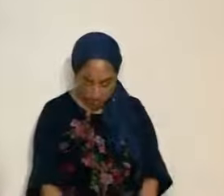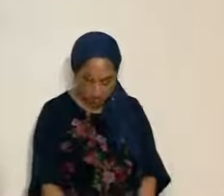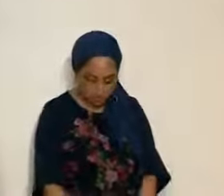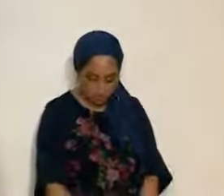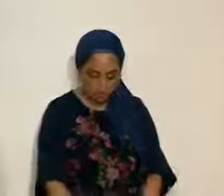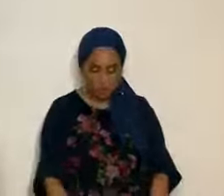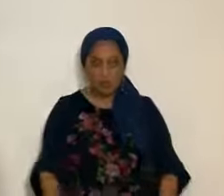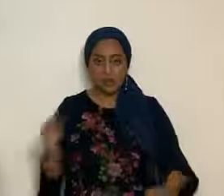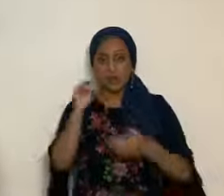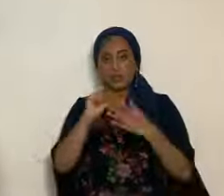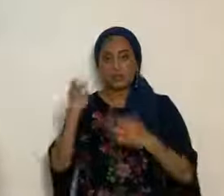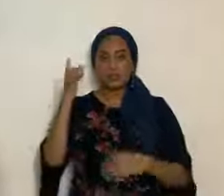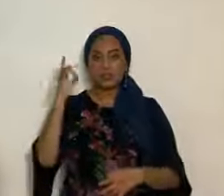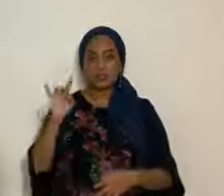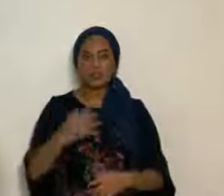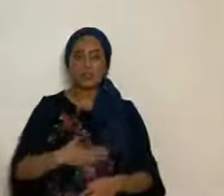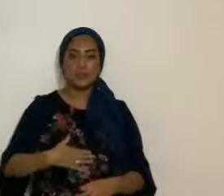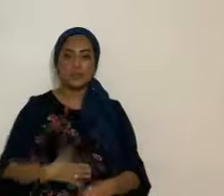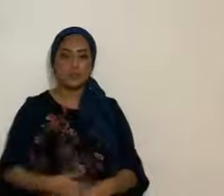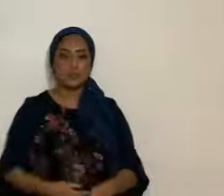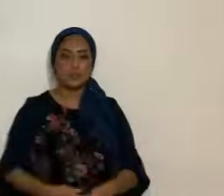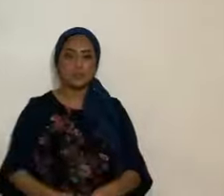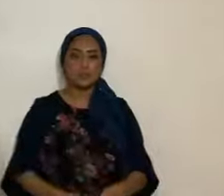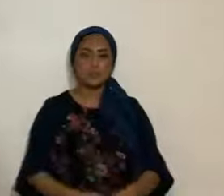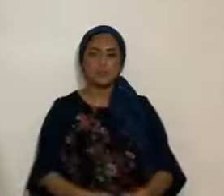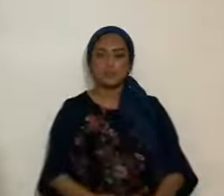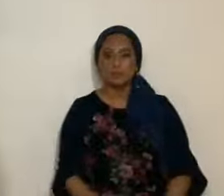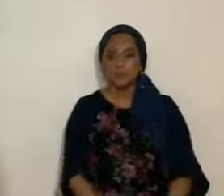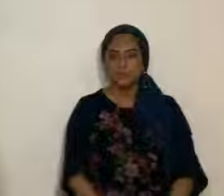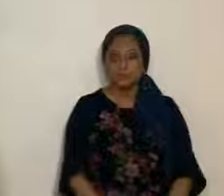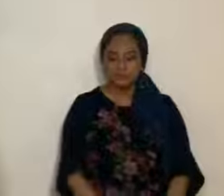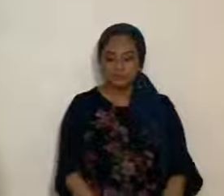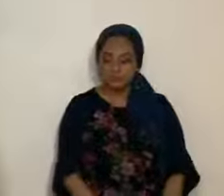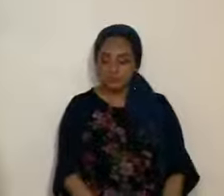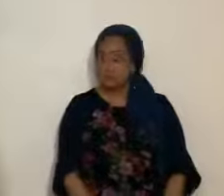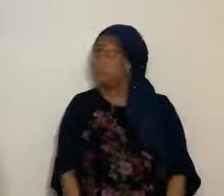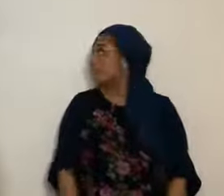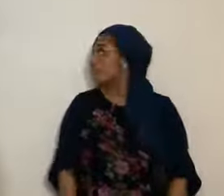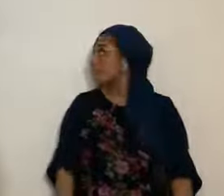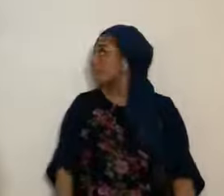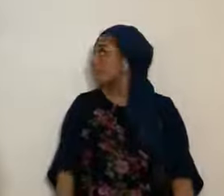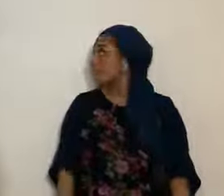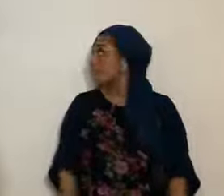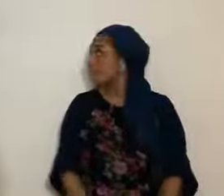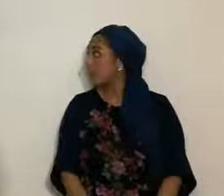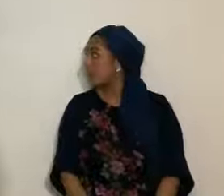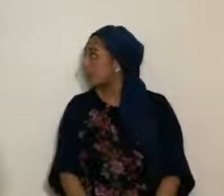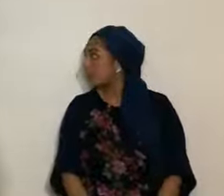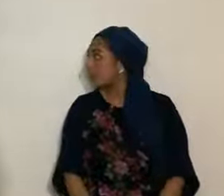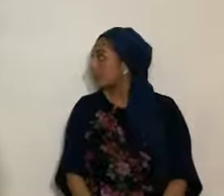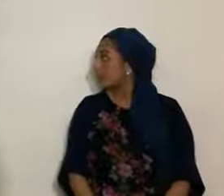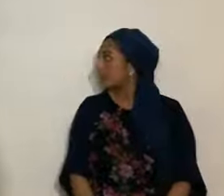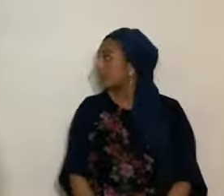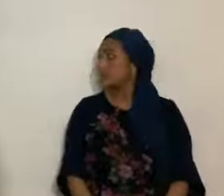y el verso 18, por favor. 2 Corintios 5:18 dice de la siguiente manera: y todo